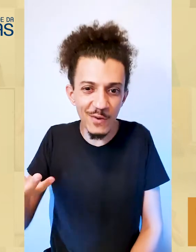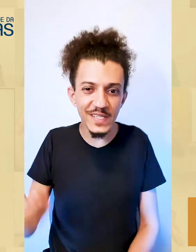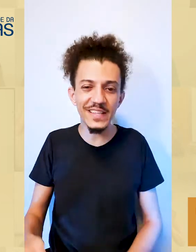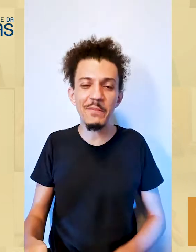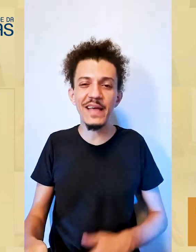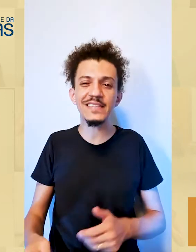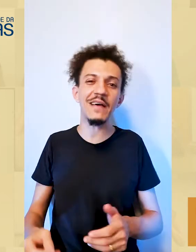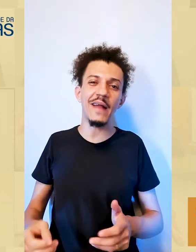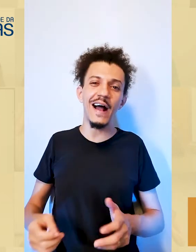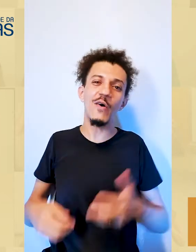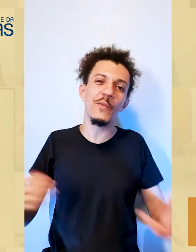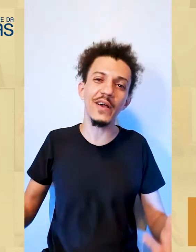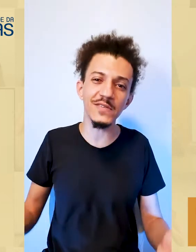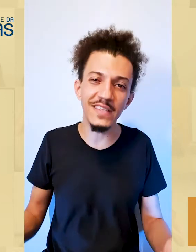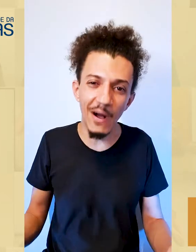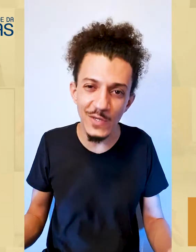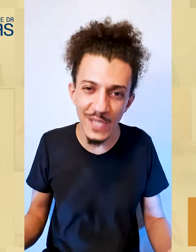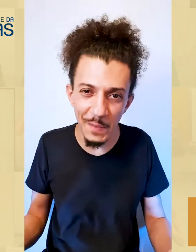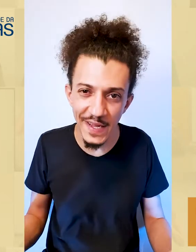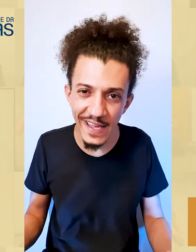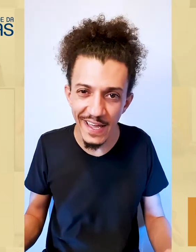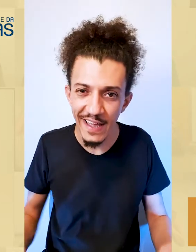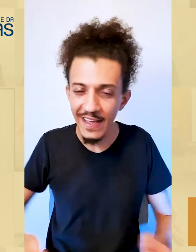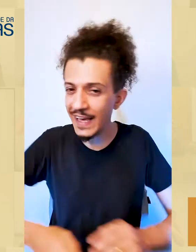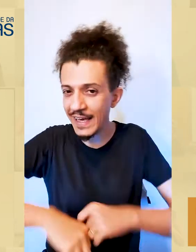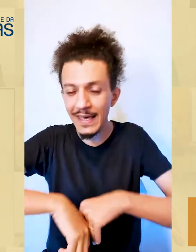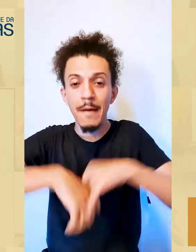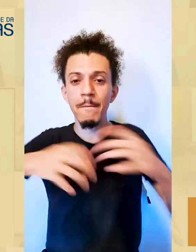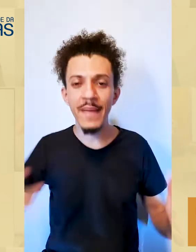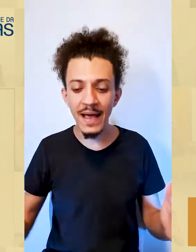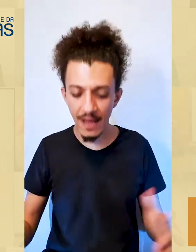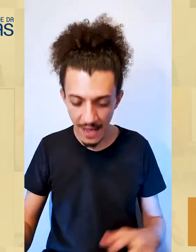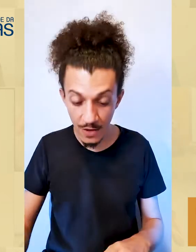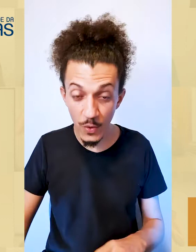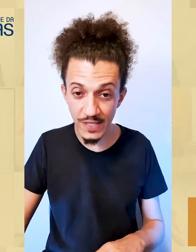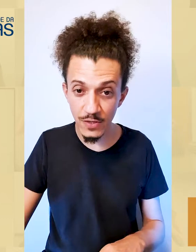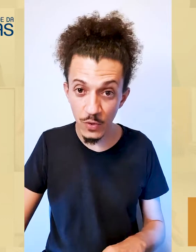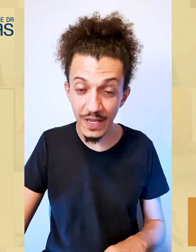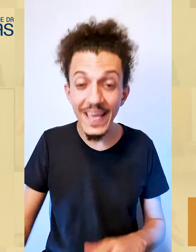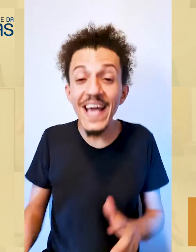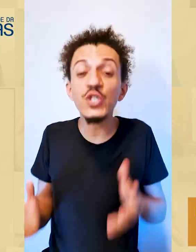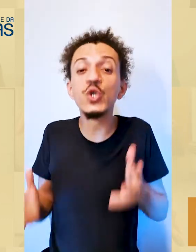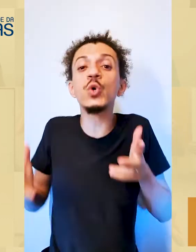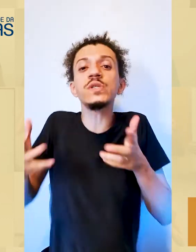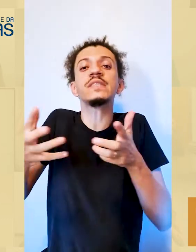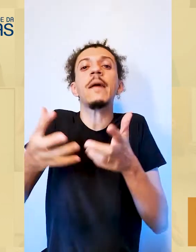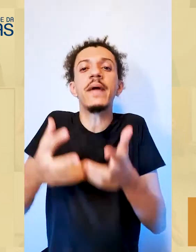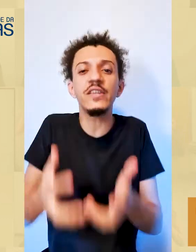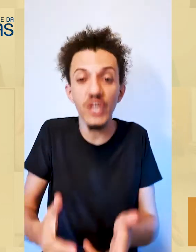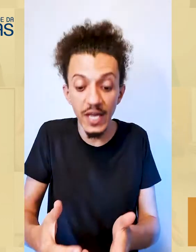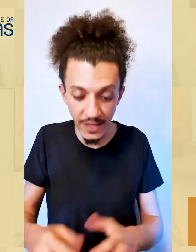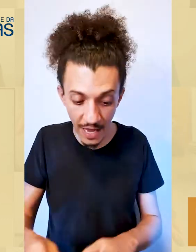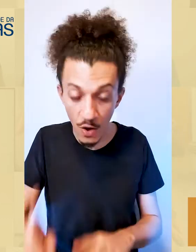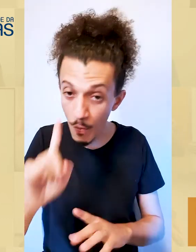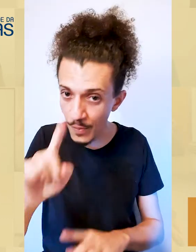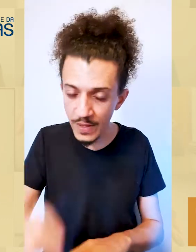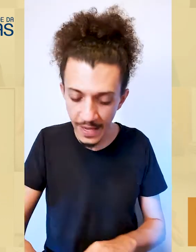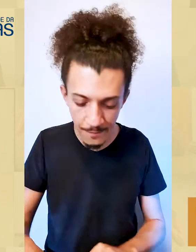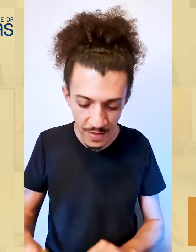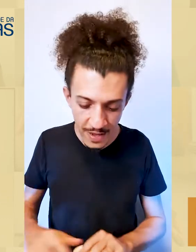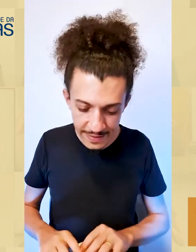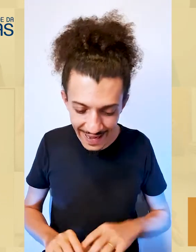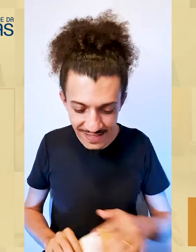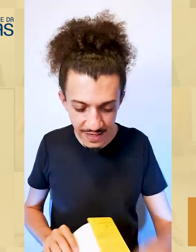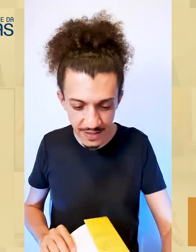não vai conseguir também se lembrar como que é o sinal de aprender. E aí, mela a coisa toda. E é justamente aí que está o